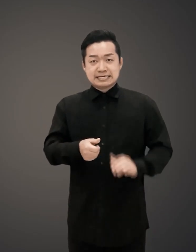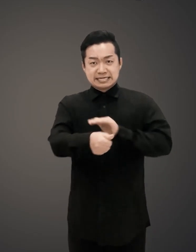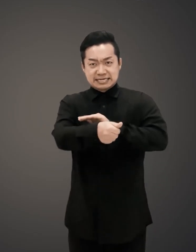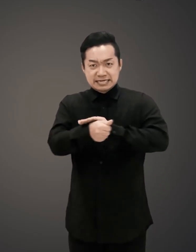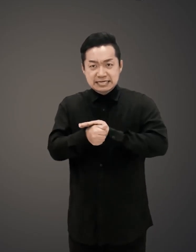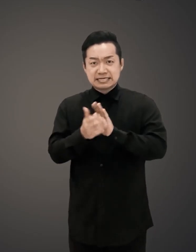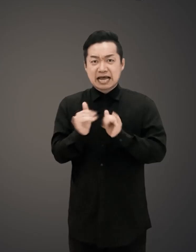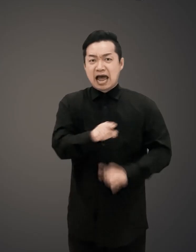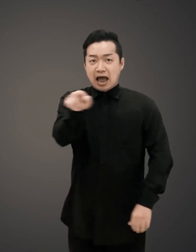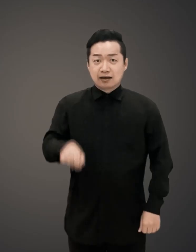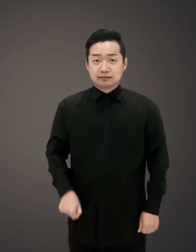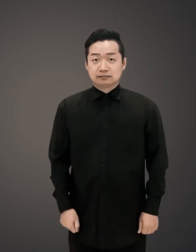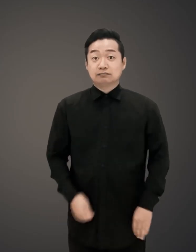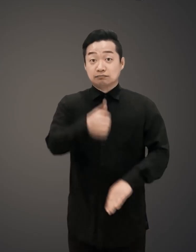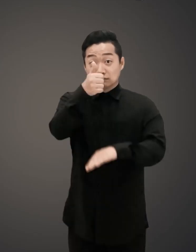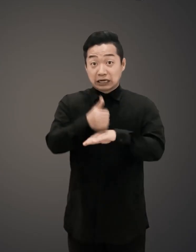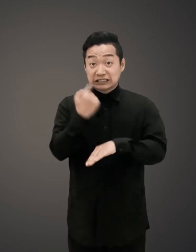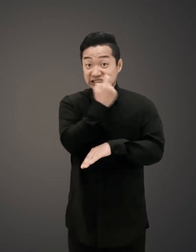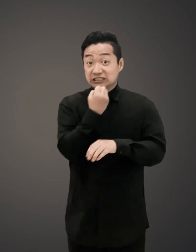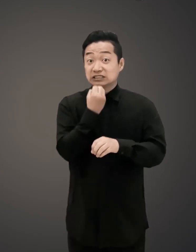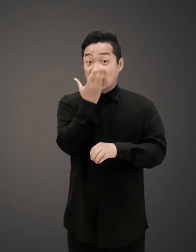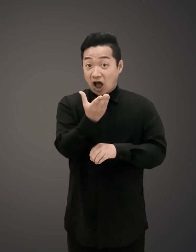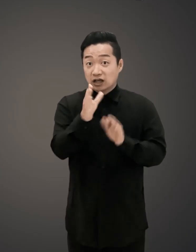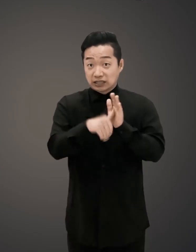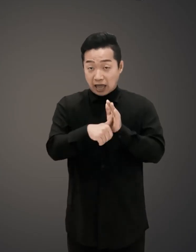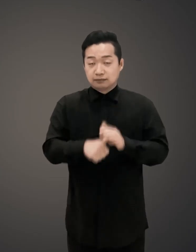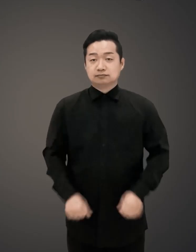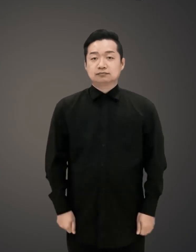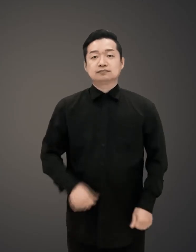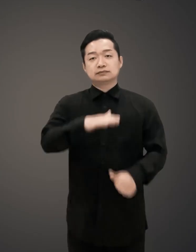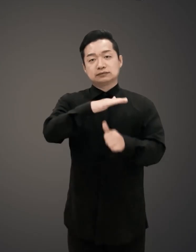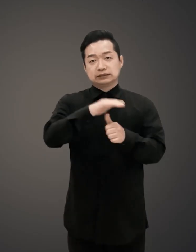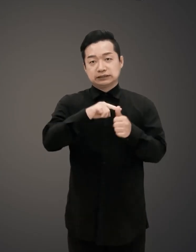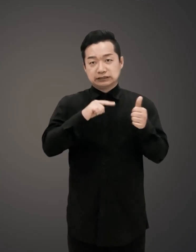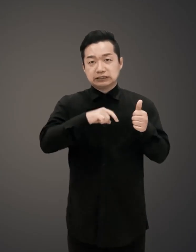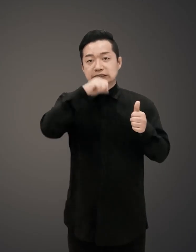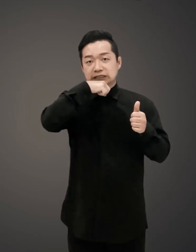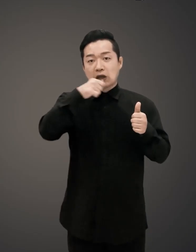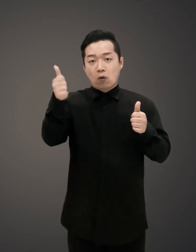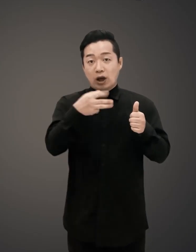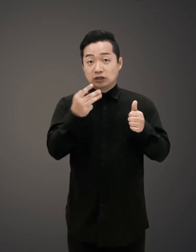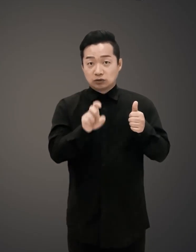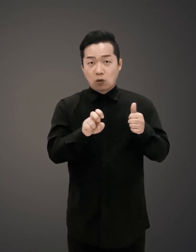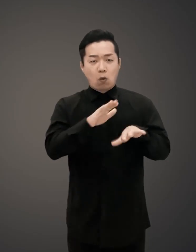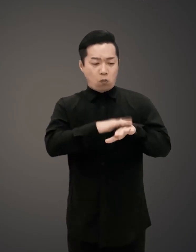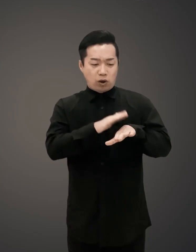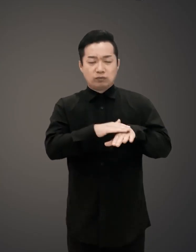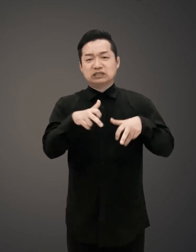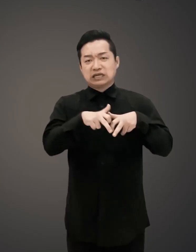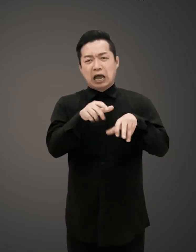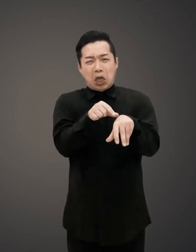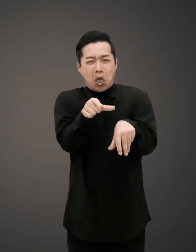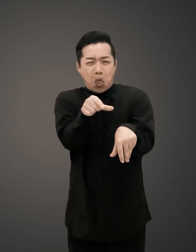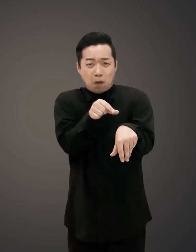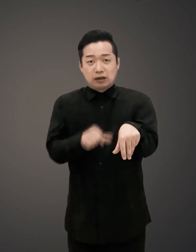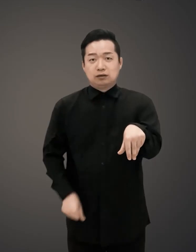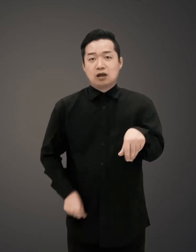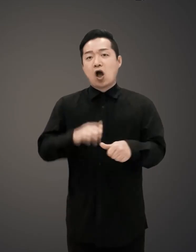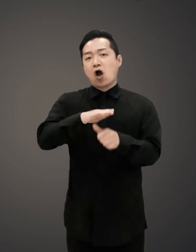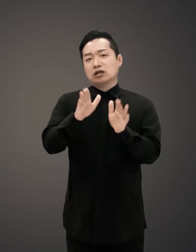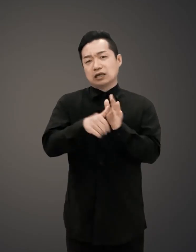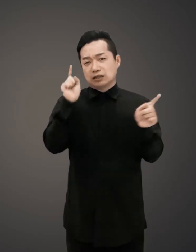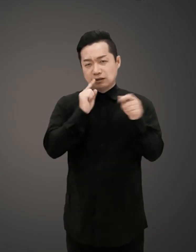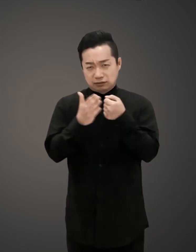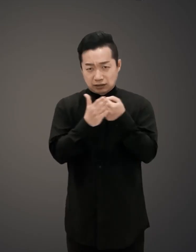비겁한 겁쟁이에요. 그렇게 마지막 증언으로 흑인인 톰이 나왔다. 그는 왼손이 기형적으로 작았는데 이는